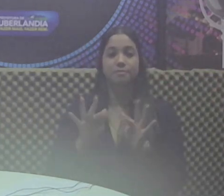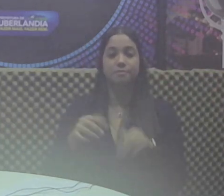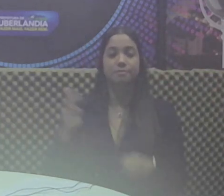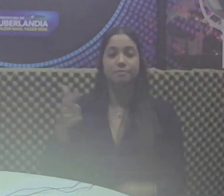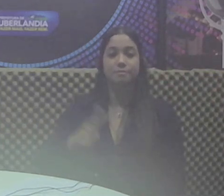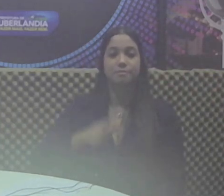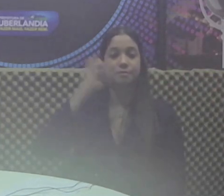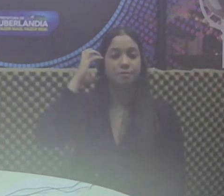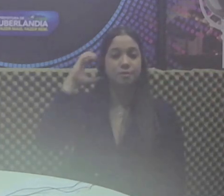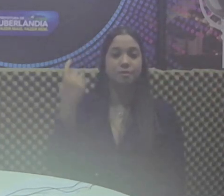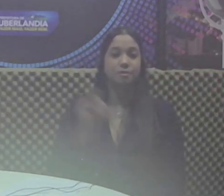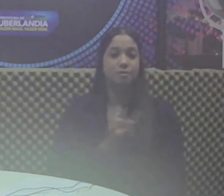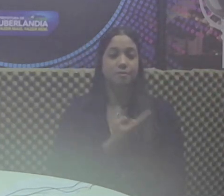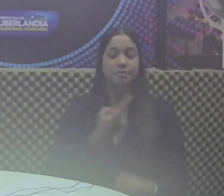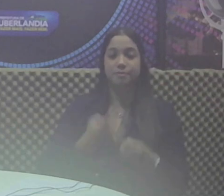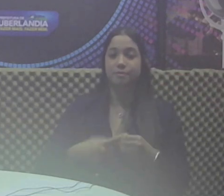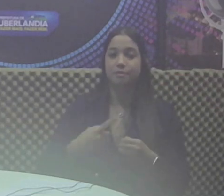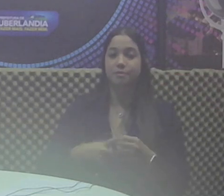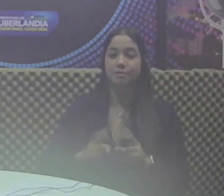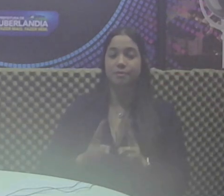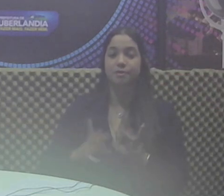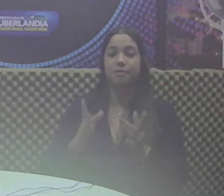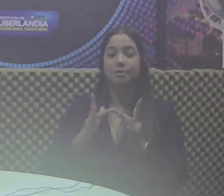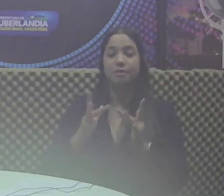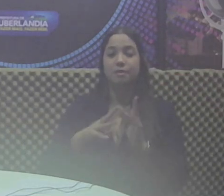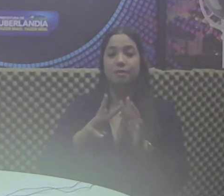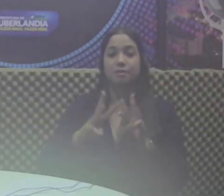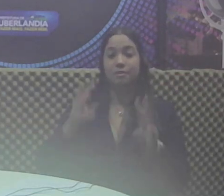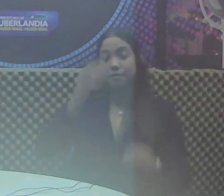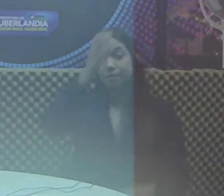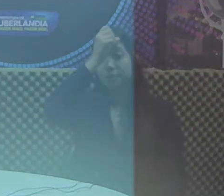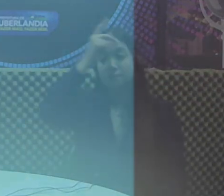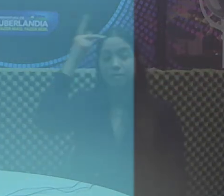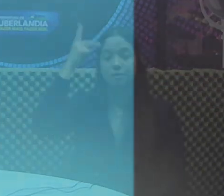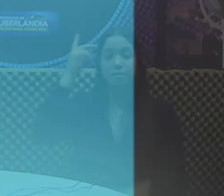Fica por aqui mais uma edição do programa da Rádio Nossa Cidade.